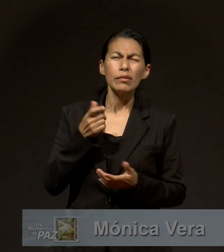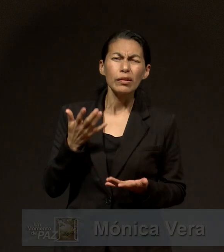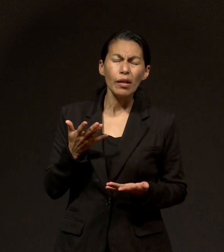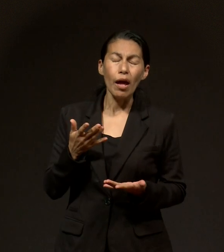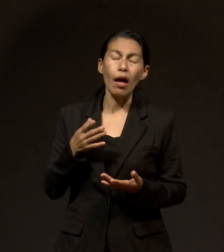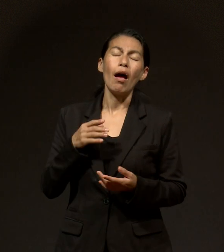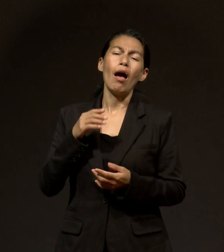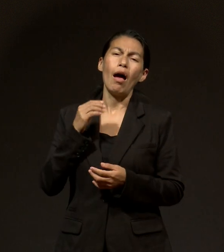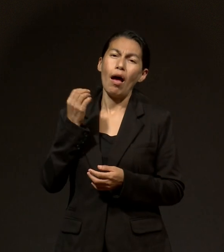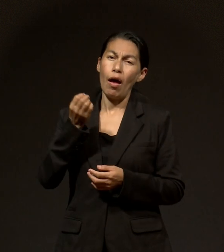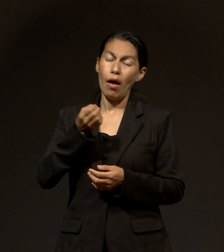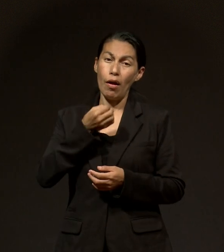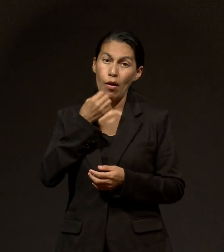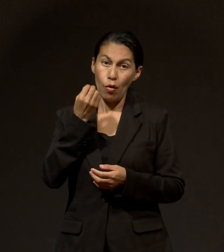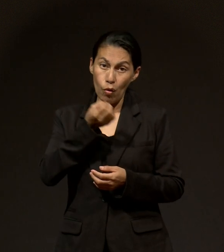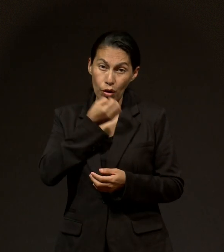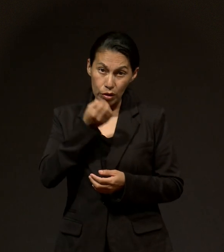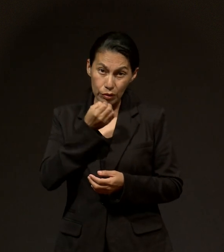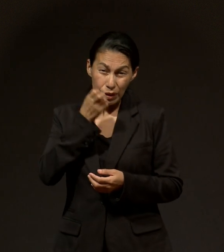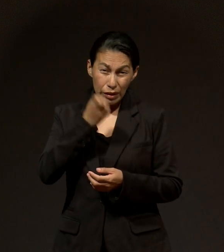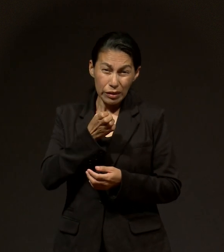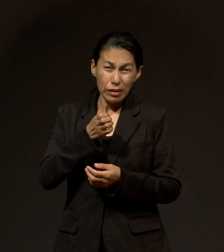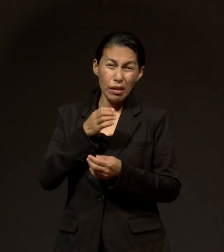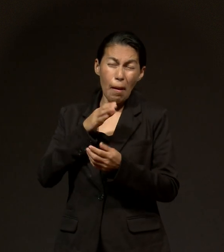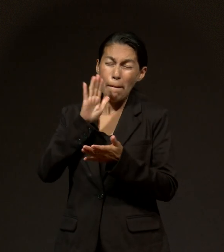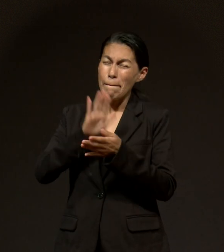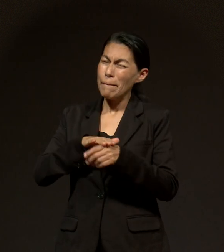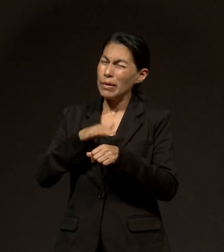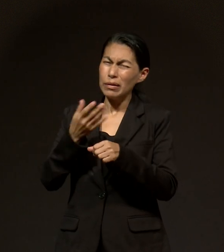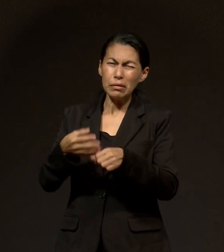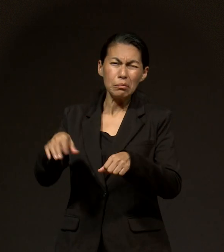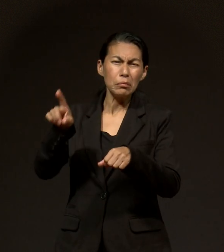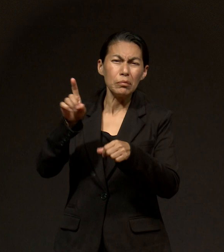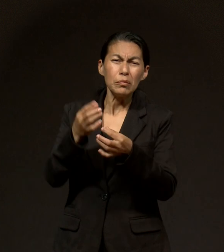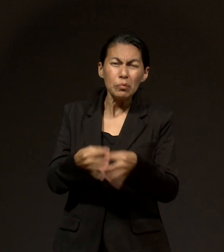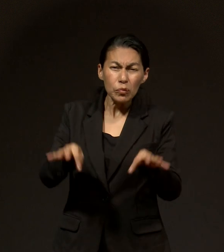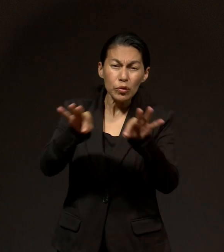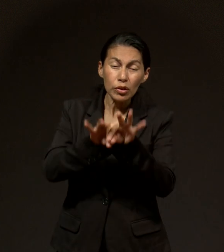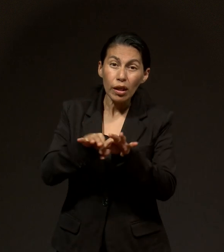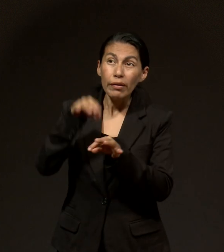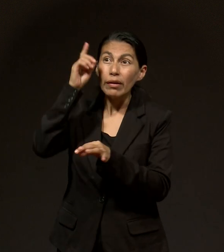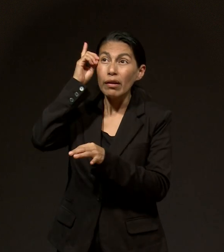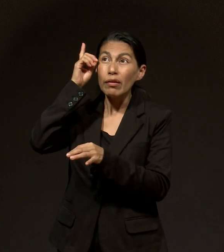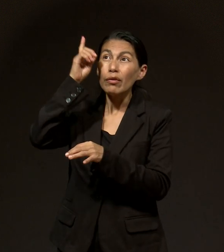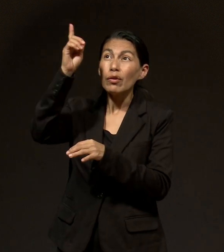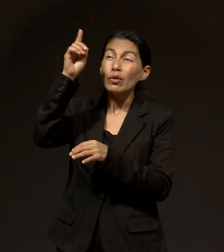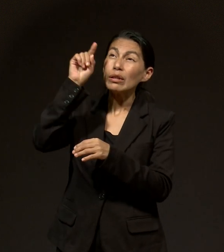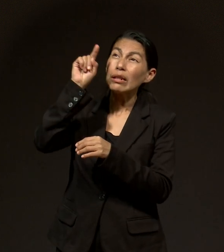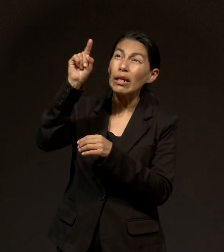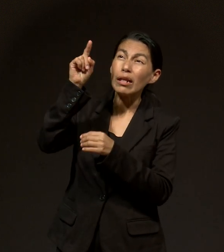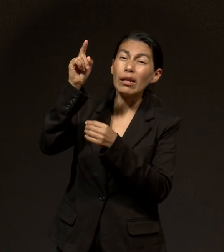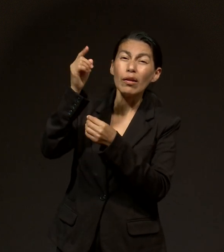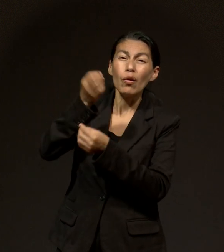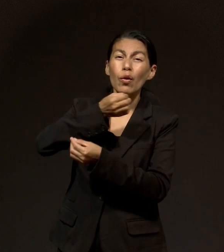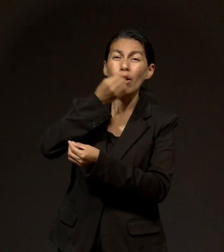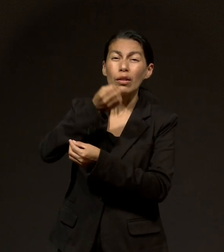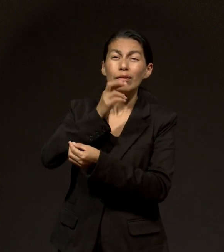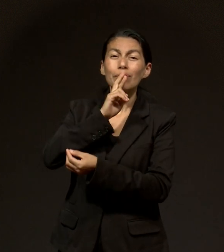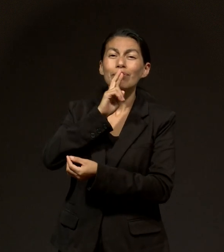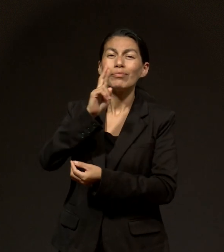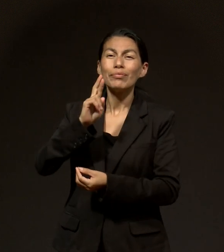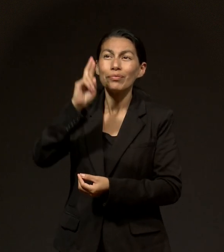tiene como centro a Dios mismo, el Padre Celestial Amoroso, dispuesto a concedernos nuestras